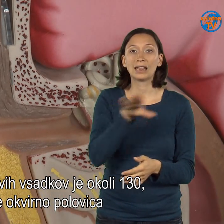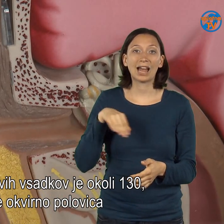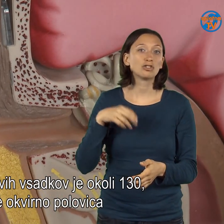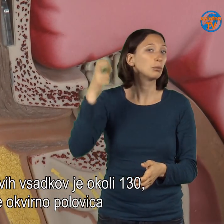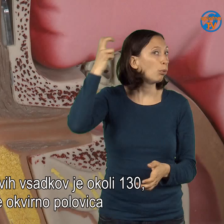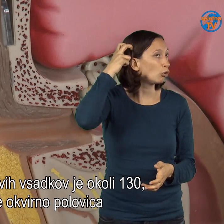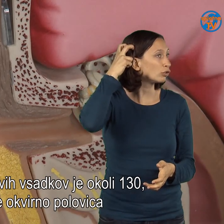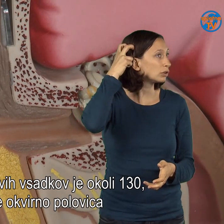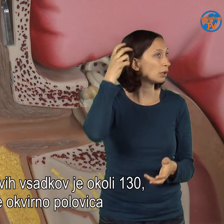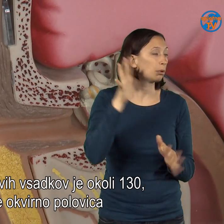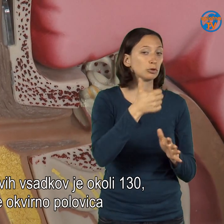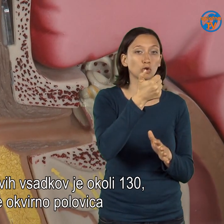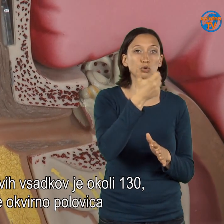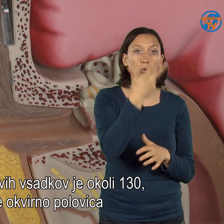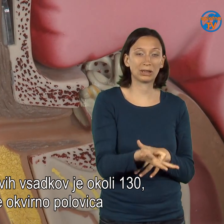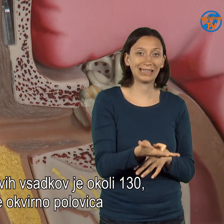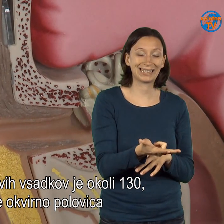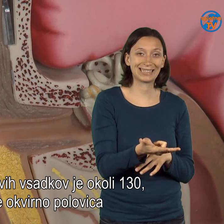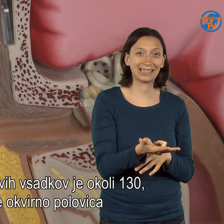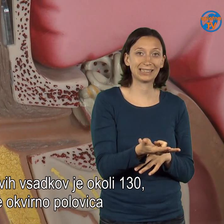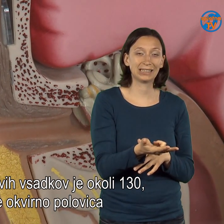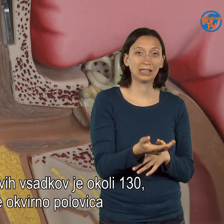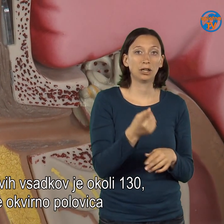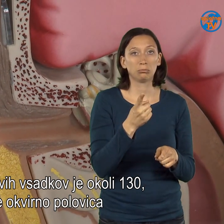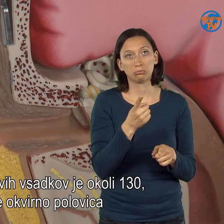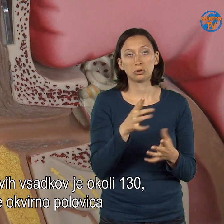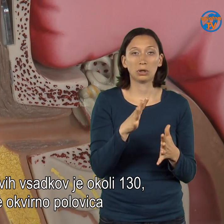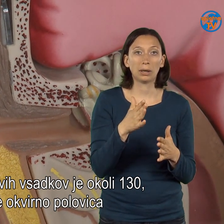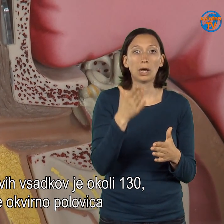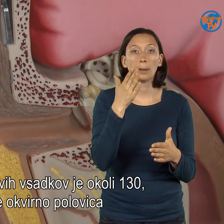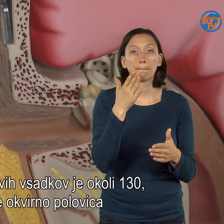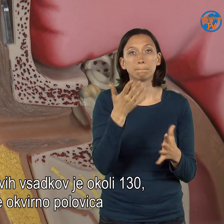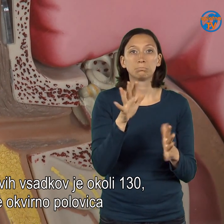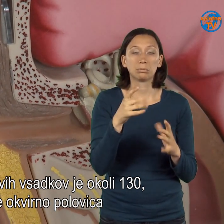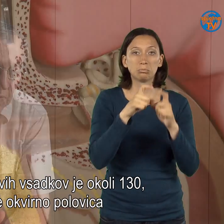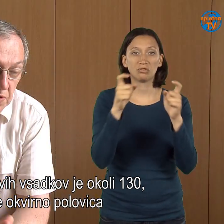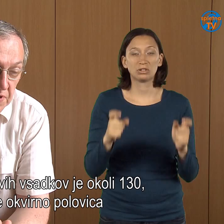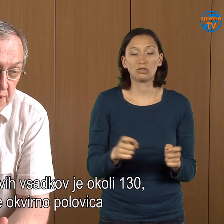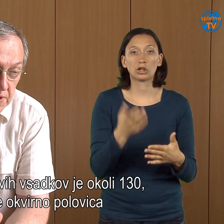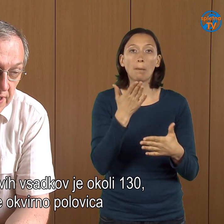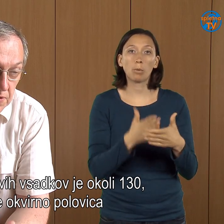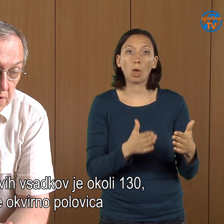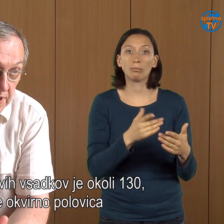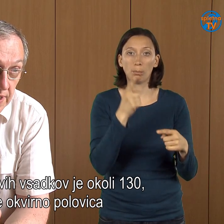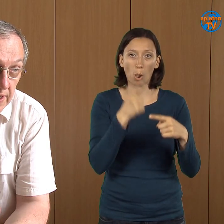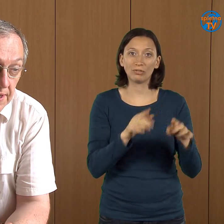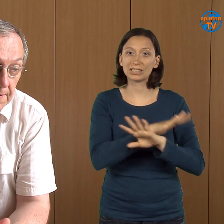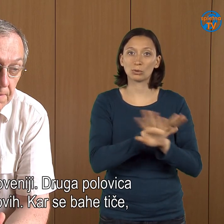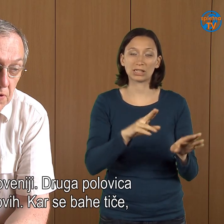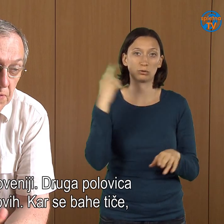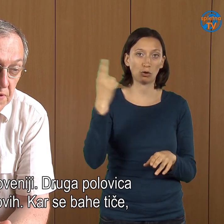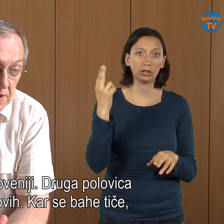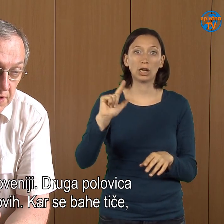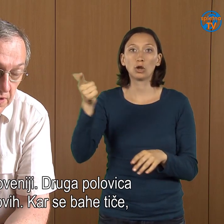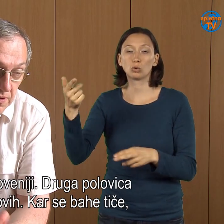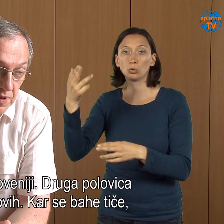Naših polževih vsadkov je okrog 130, to je pa verjetno okvirno polovica vseh v Sloveniji,